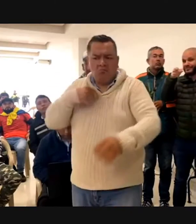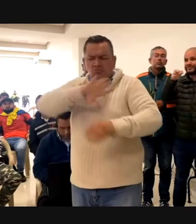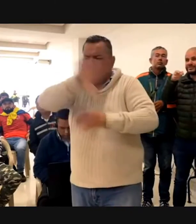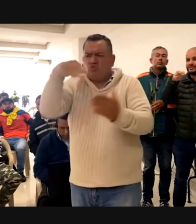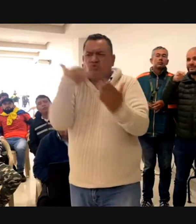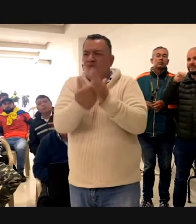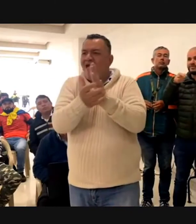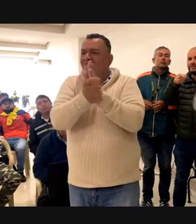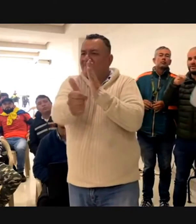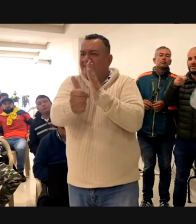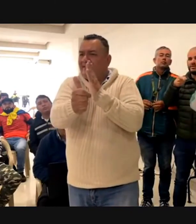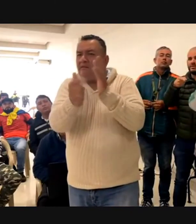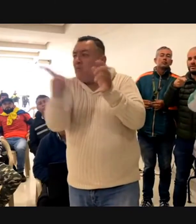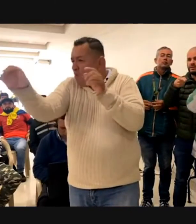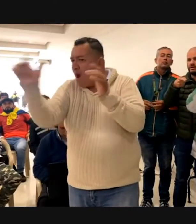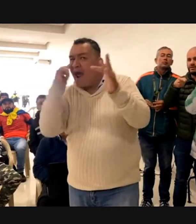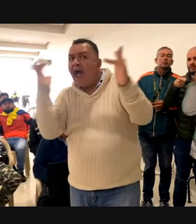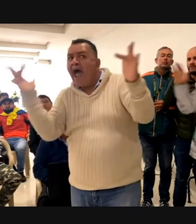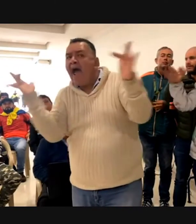cuando